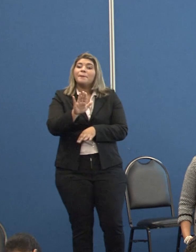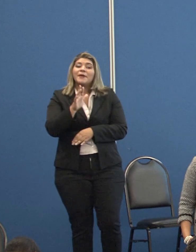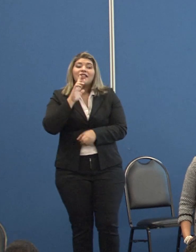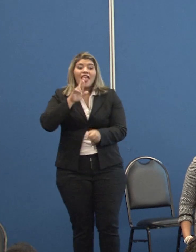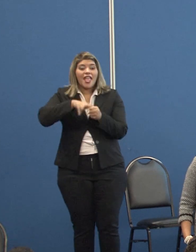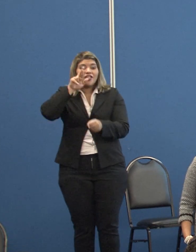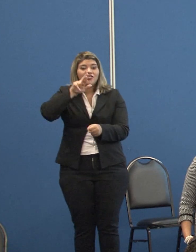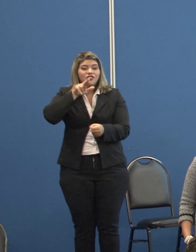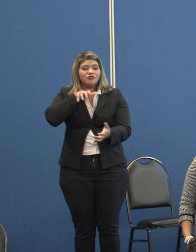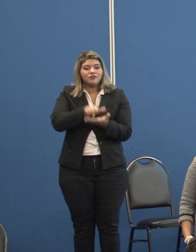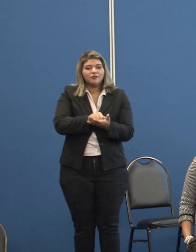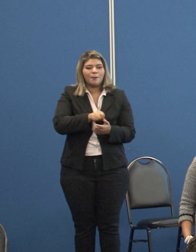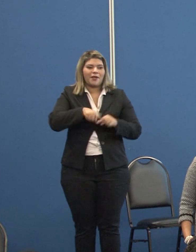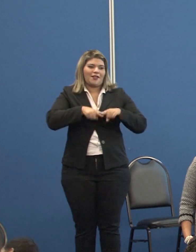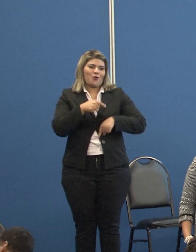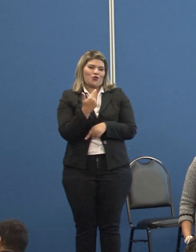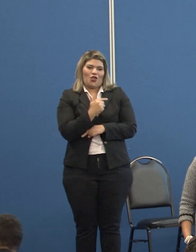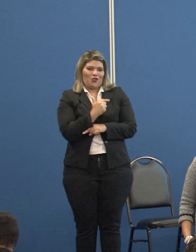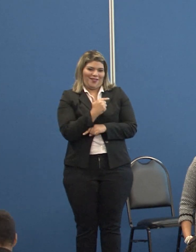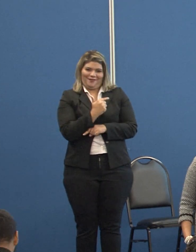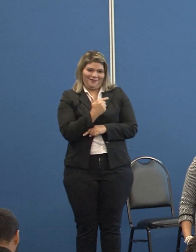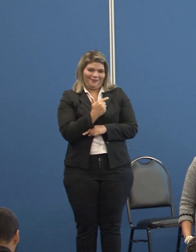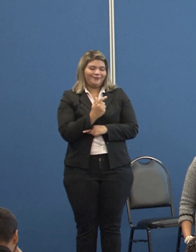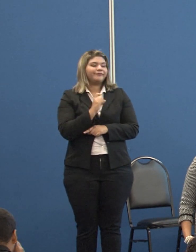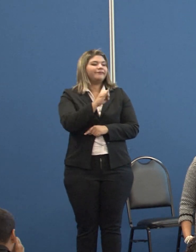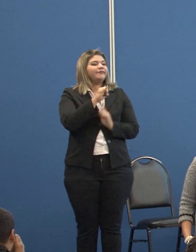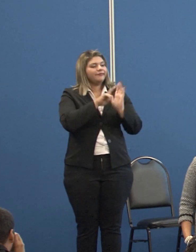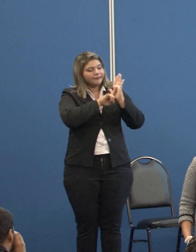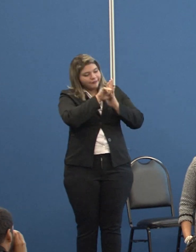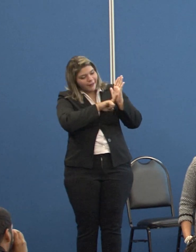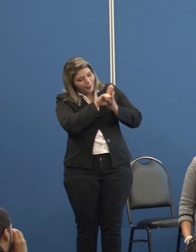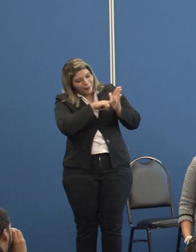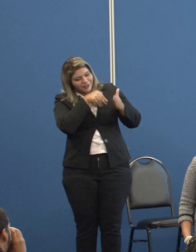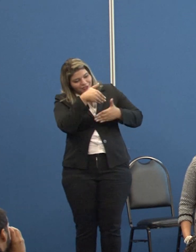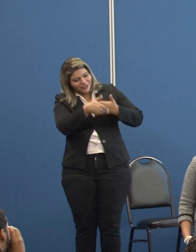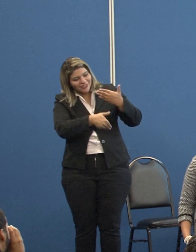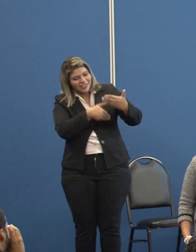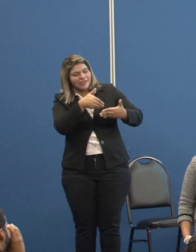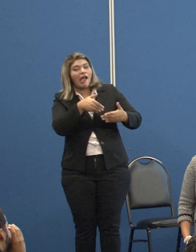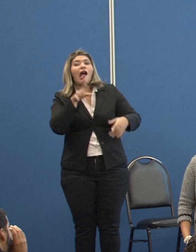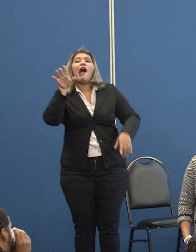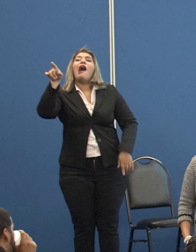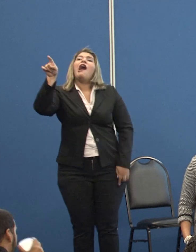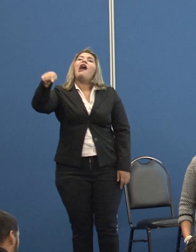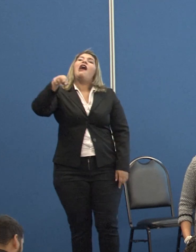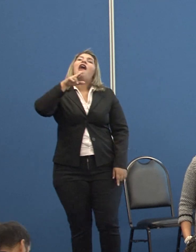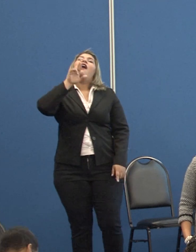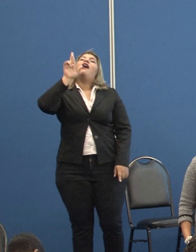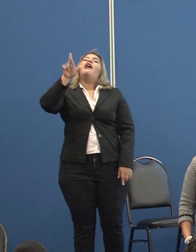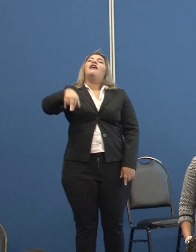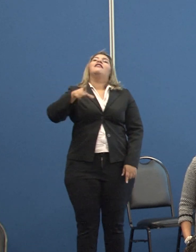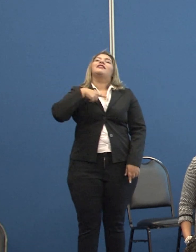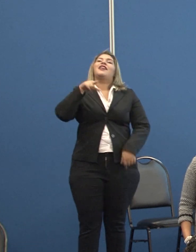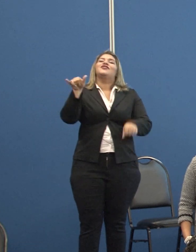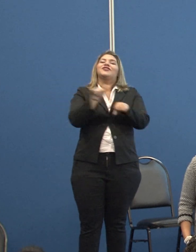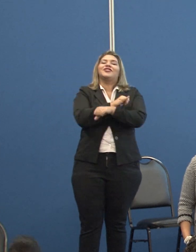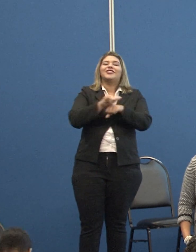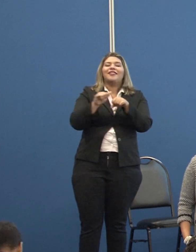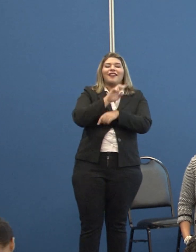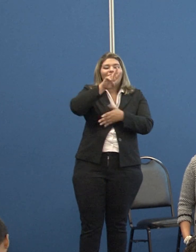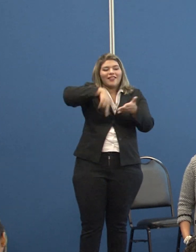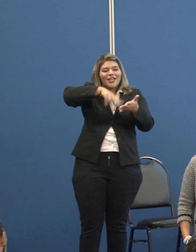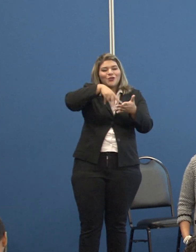nas leituras, né, nas pesquisas, a gente vê, olha, isso daqui, tá vendo? Isso é uma estratégia de leitura que eu posso usar com o meu aluno